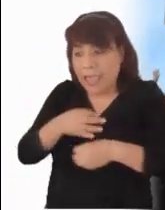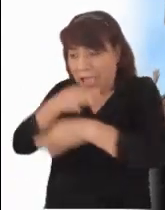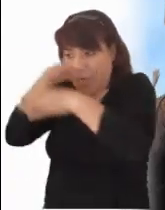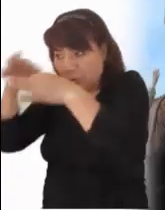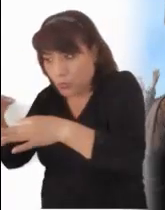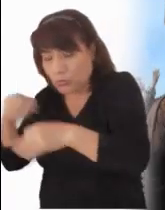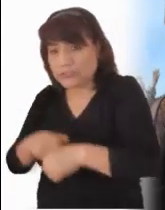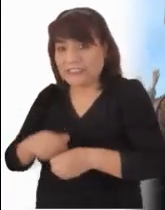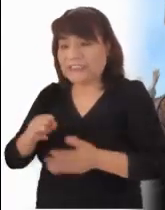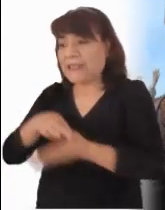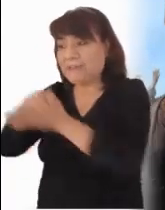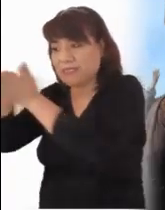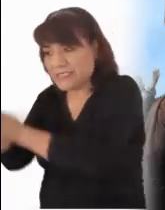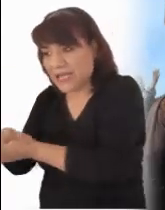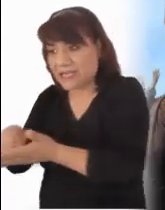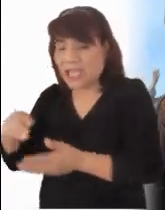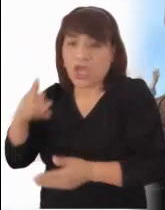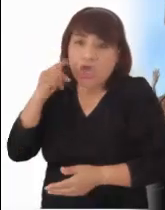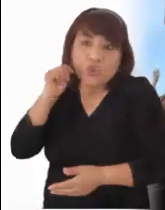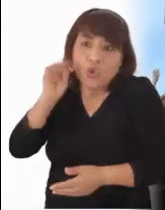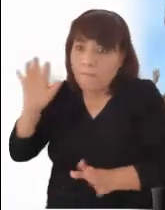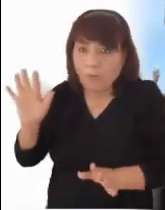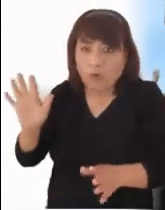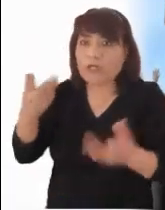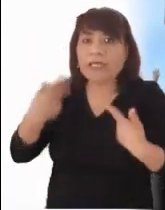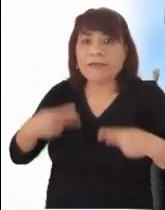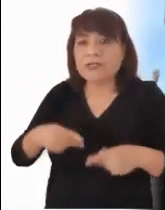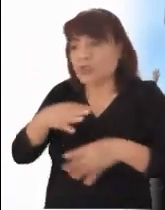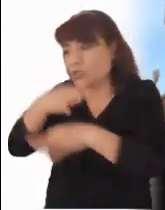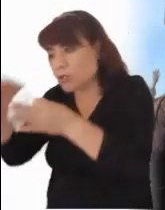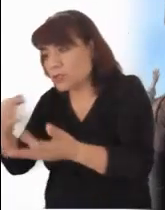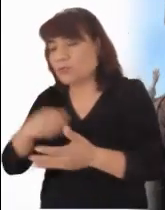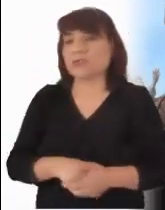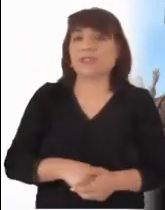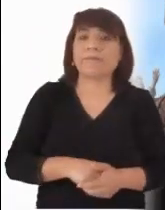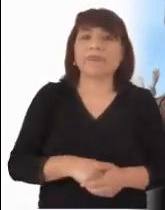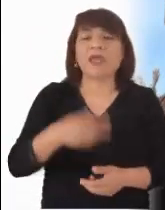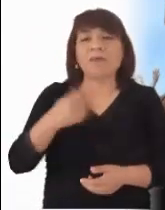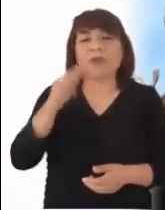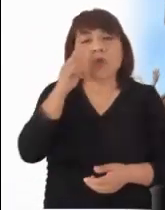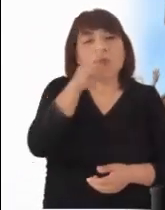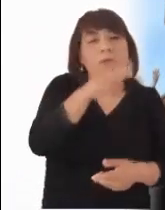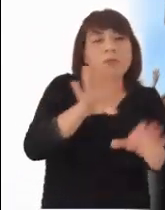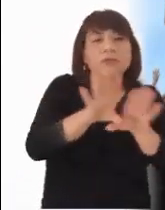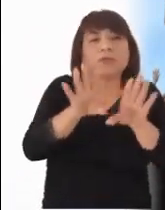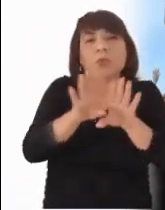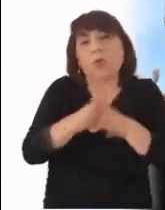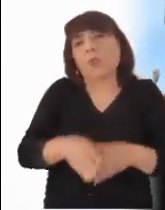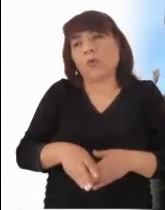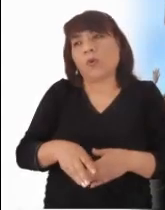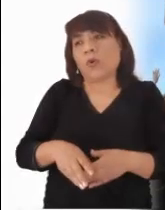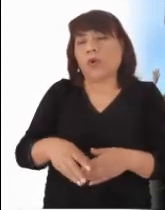que resalte el mensaje y no el portador. Pero llama la atención